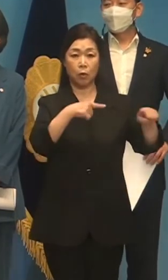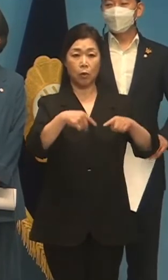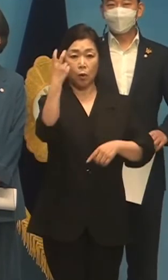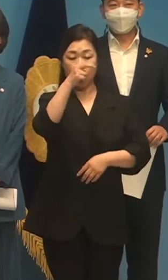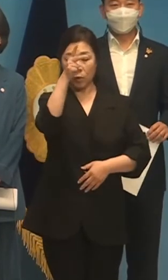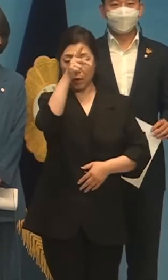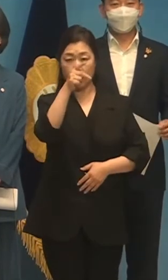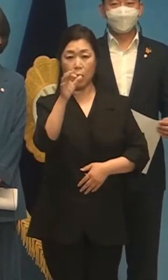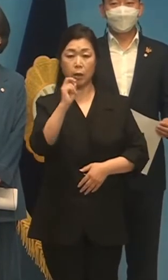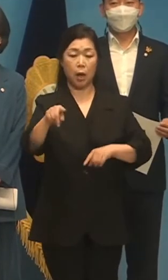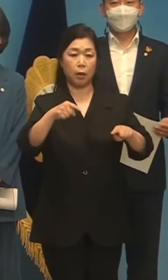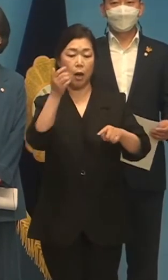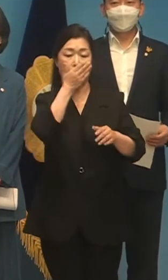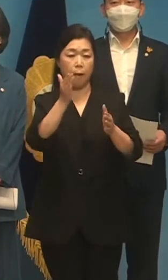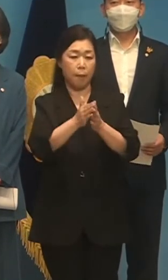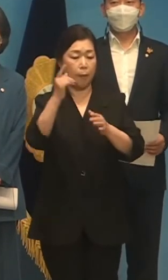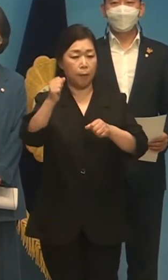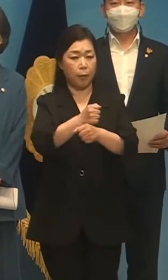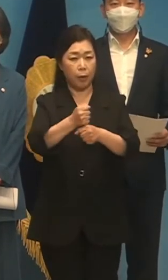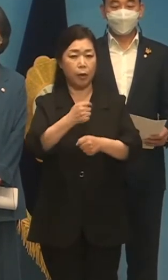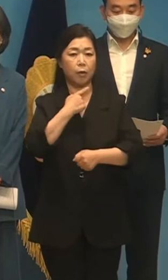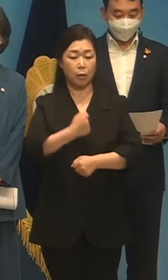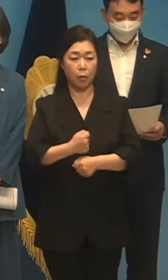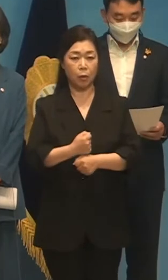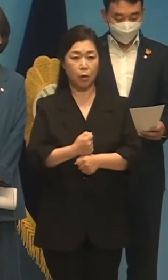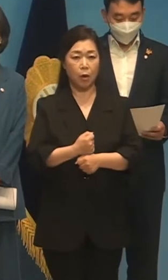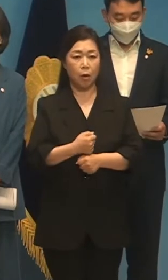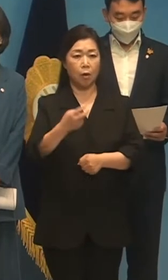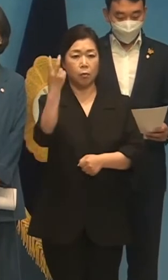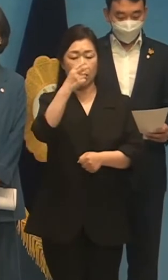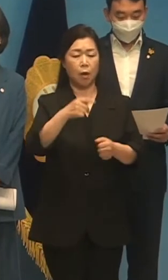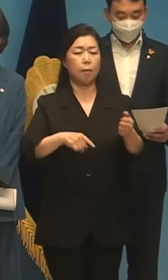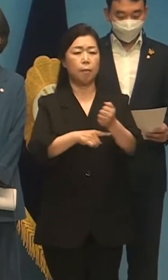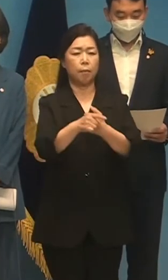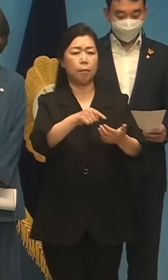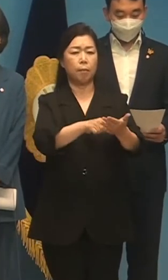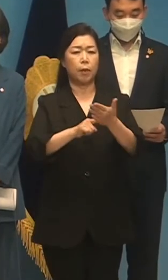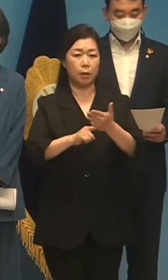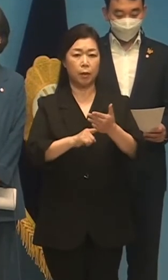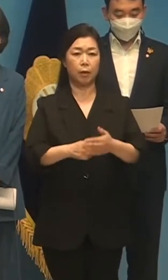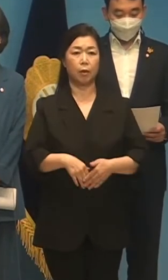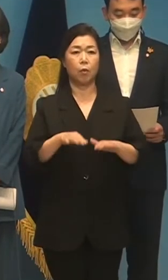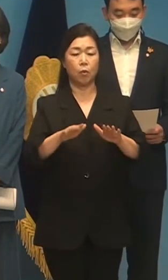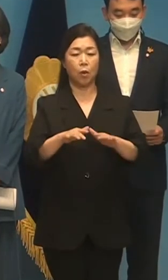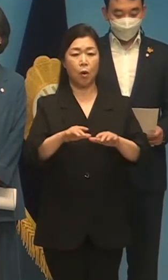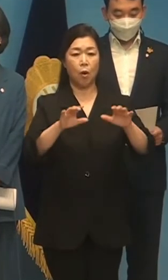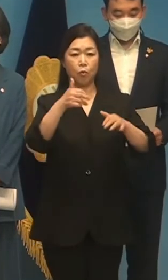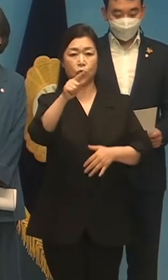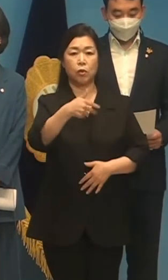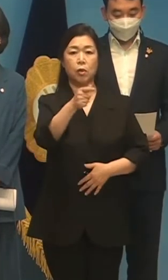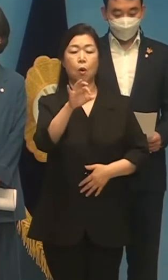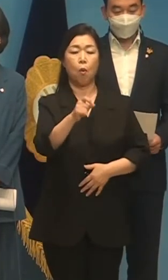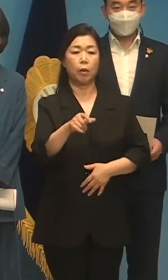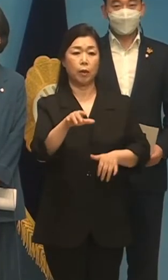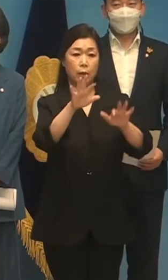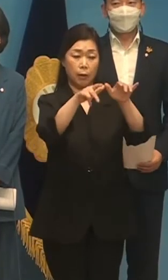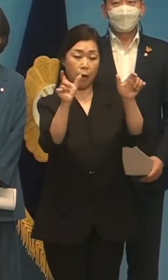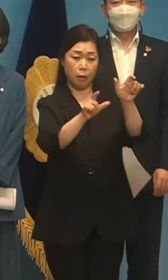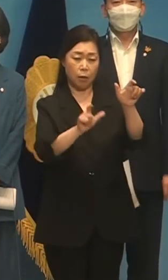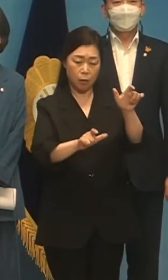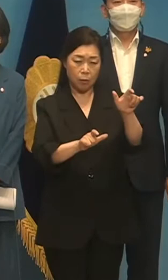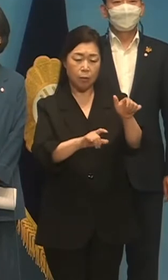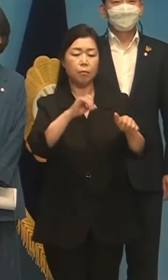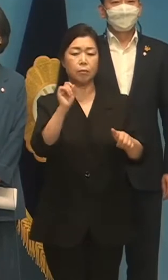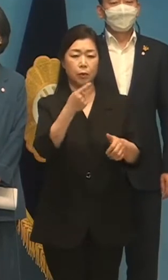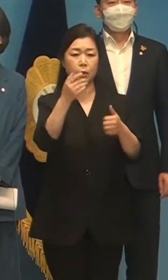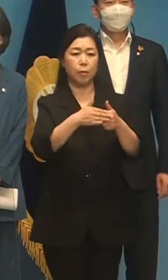정치검찰이 야당과 획책하려던 공작 수사의 마각이 드러났습니다. 오늘 국정원의 댓글 공작 수사로 좌천되며